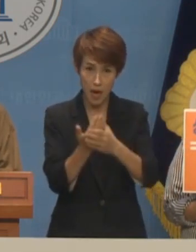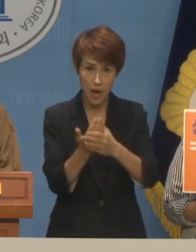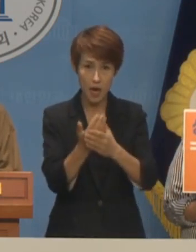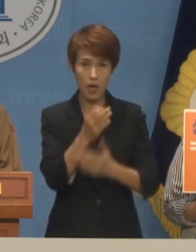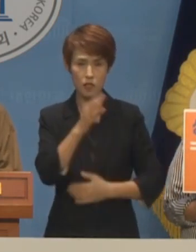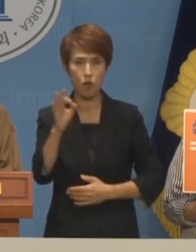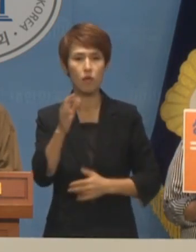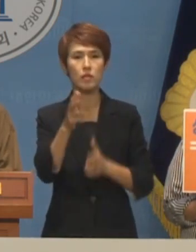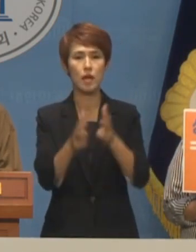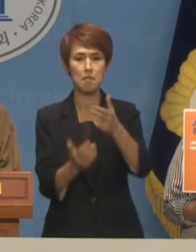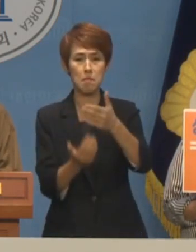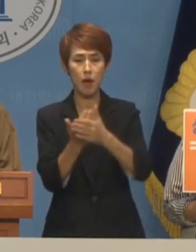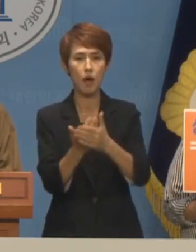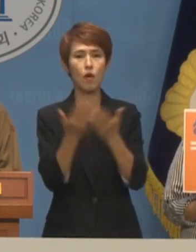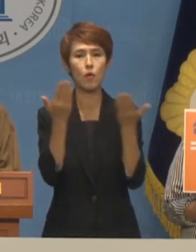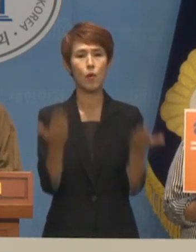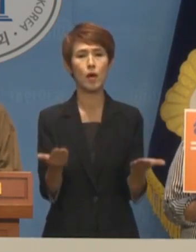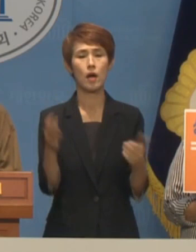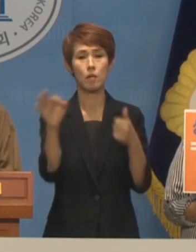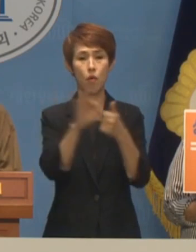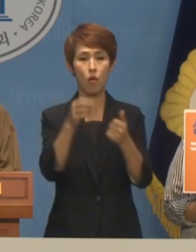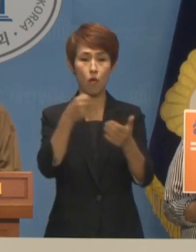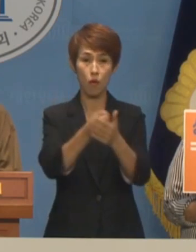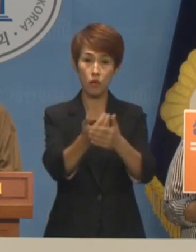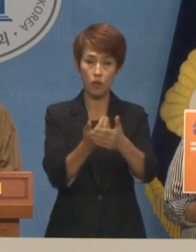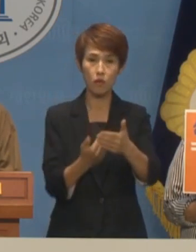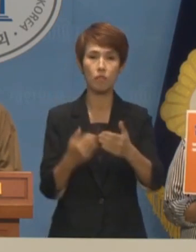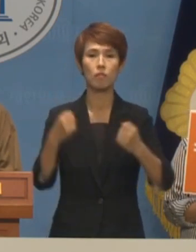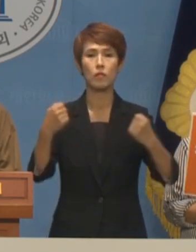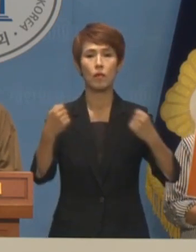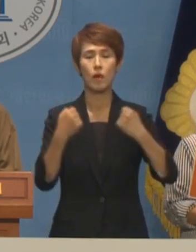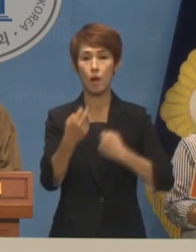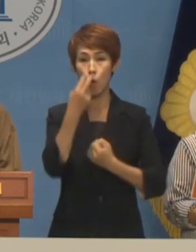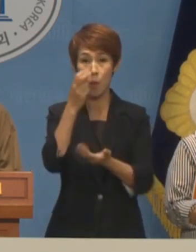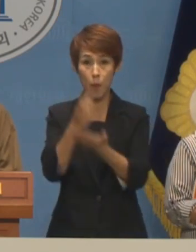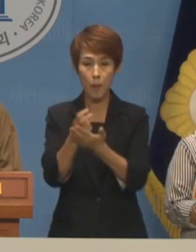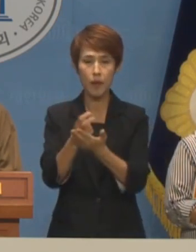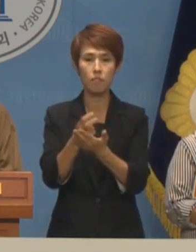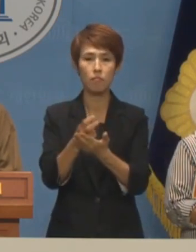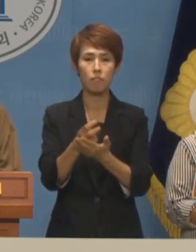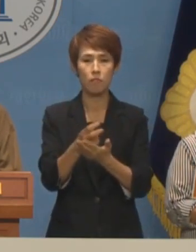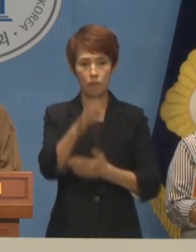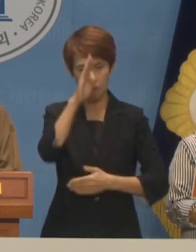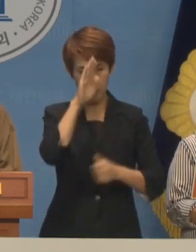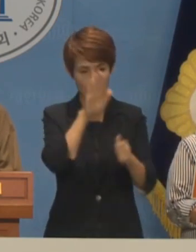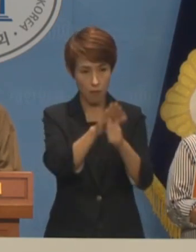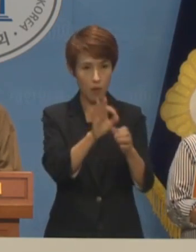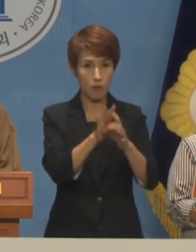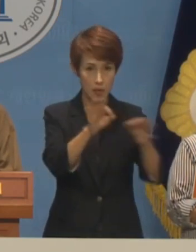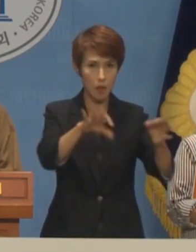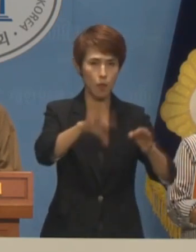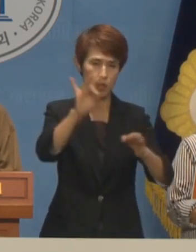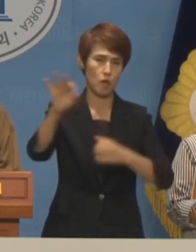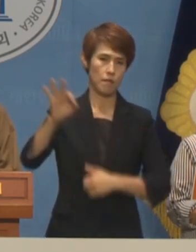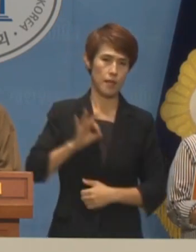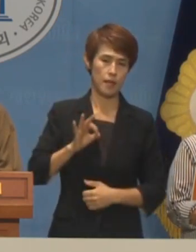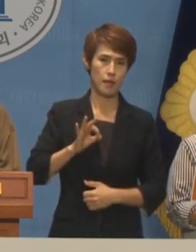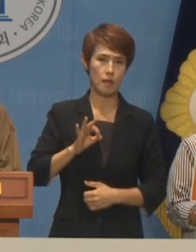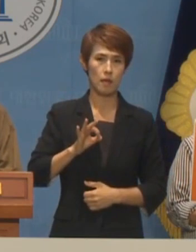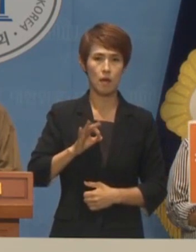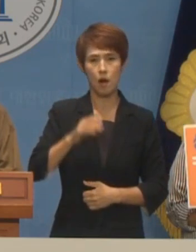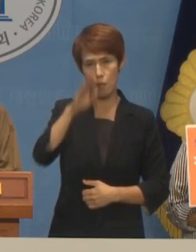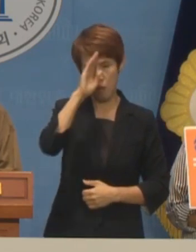요양급여 결정 전에 국민건강보험법상 상병급여를 우선적으로 지급받을 수 있도록 하여